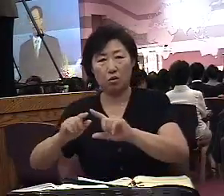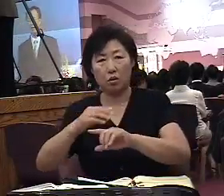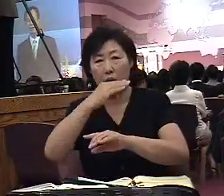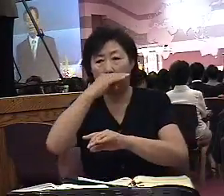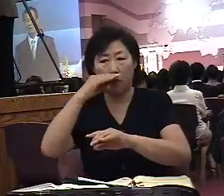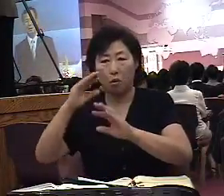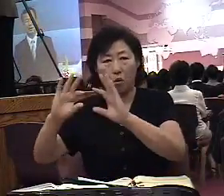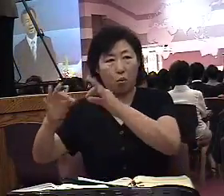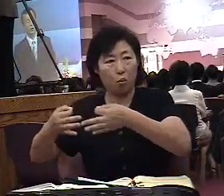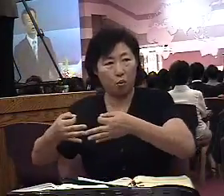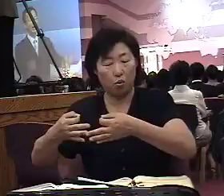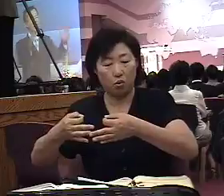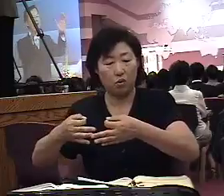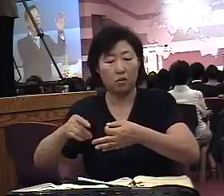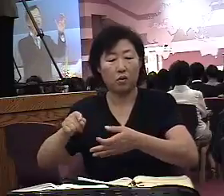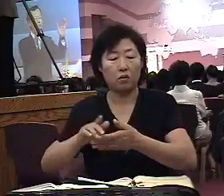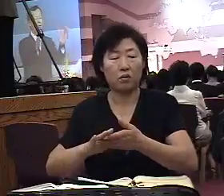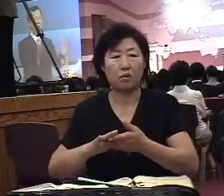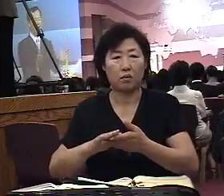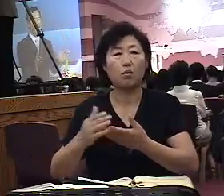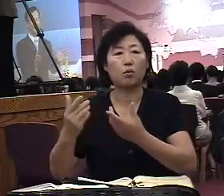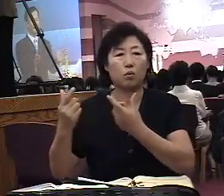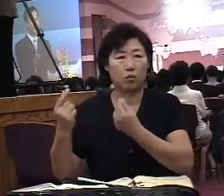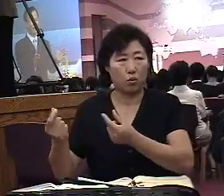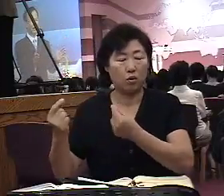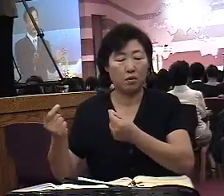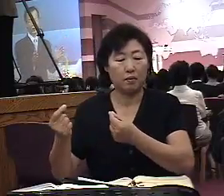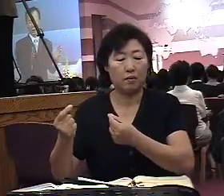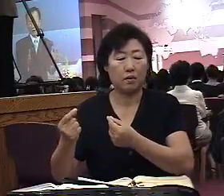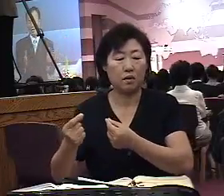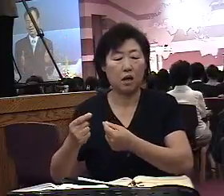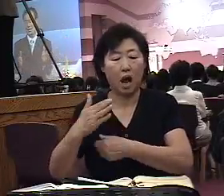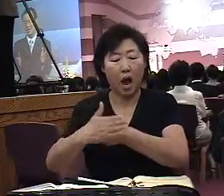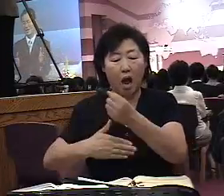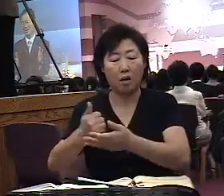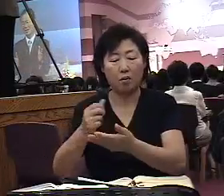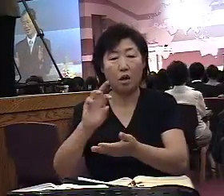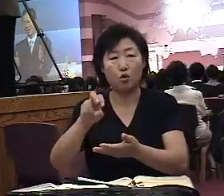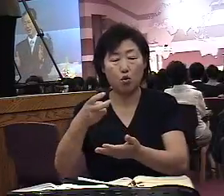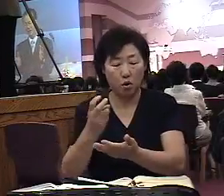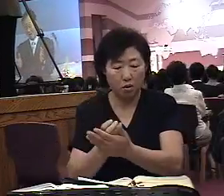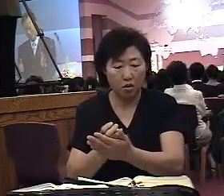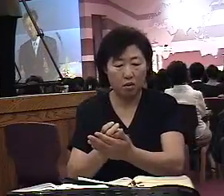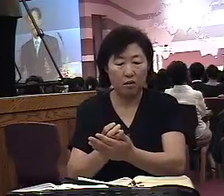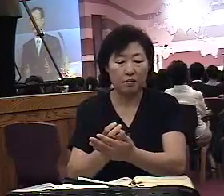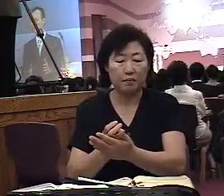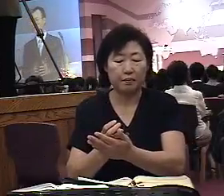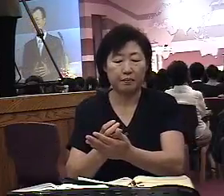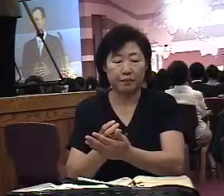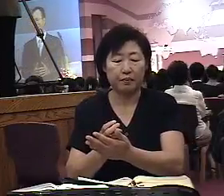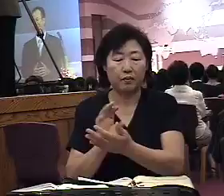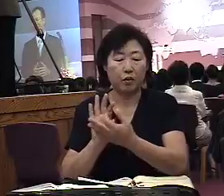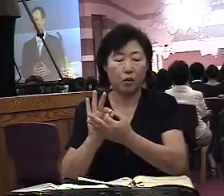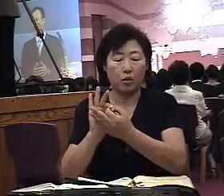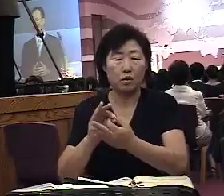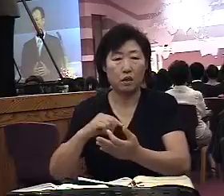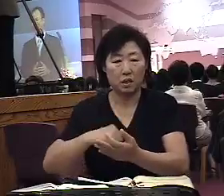것입니다. 마찬가지로 하나님의 율법을 통해 우리가 우리 자신을 바라볼 수 있는